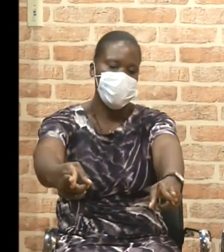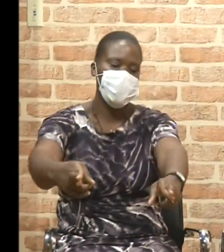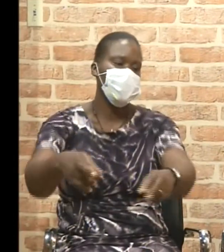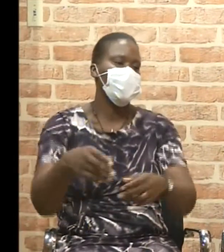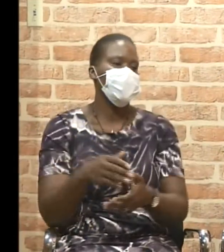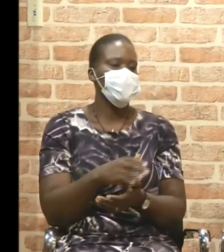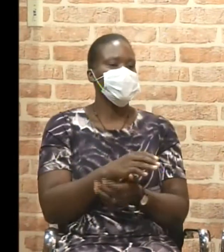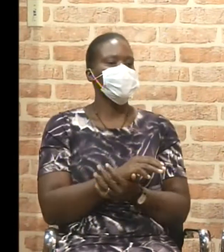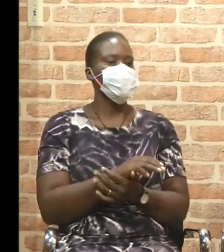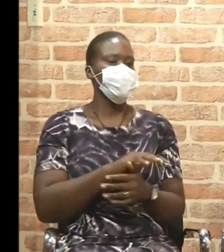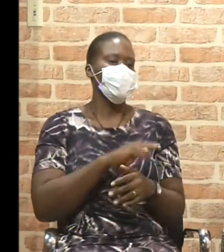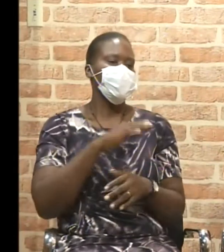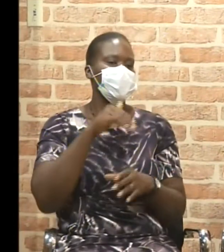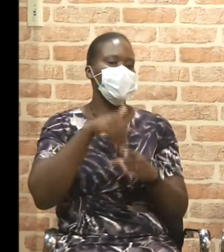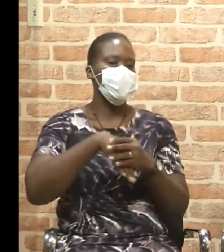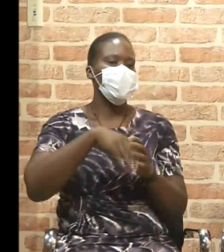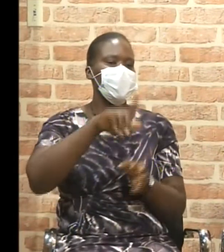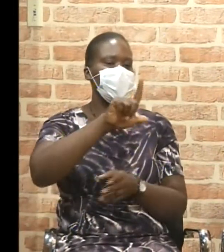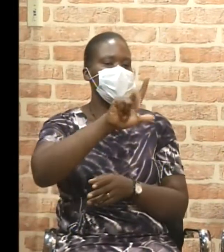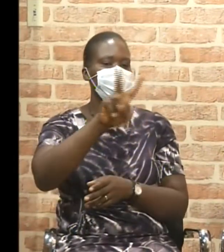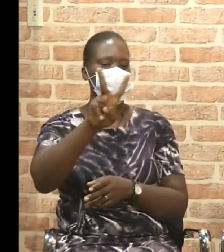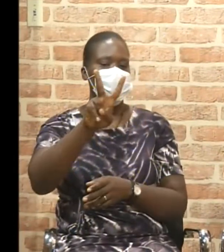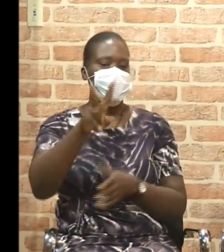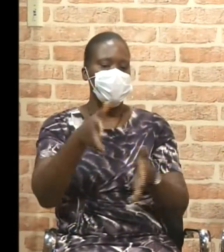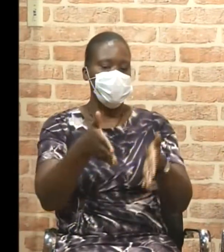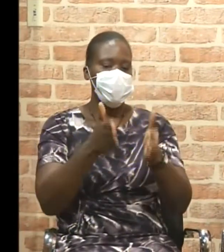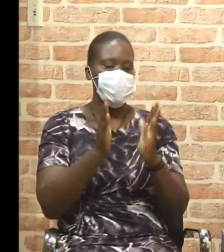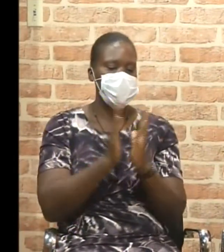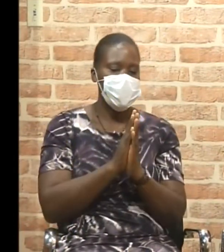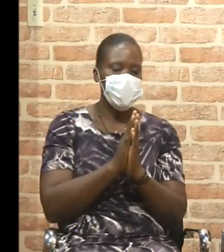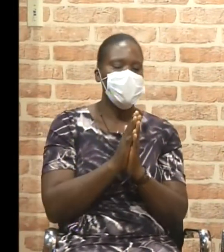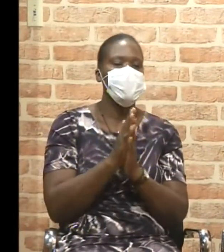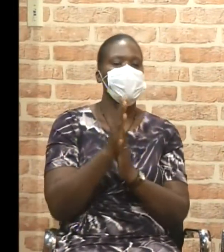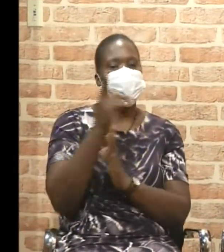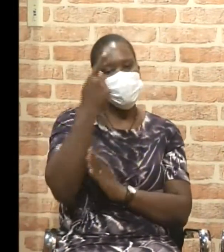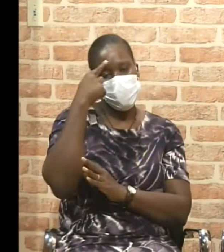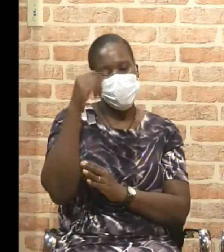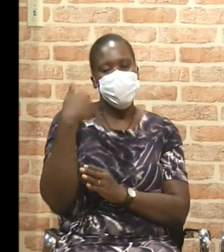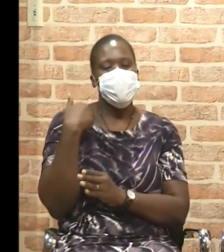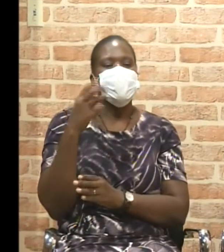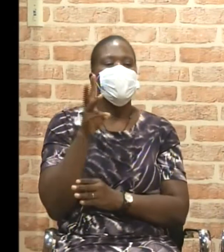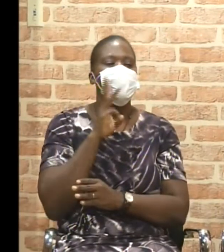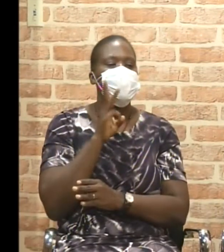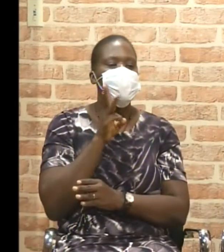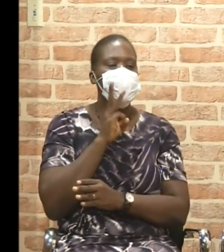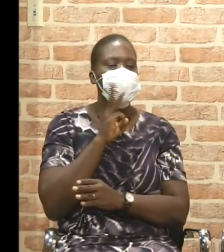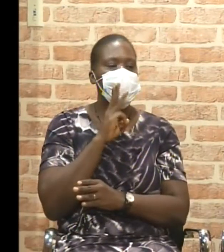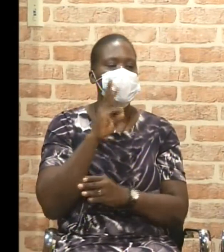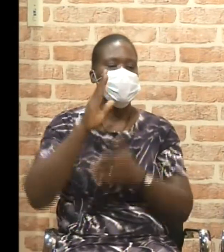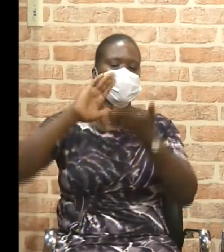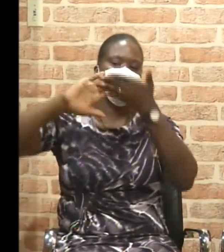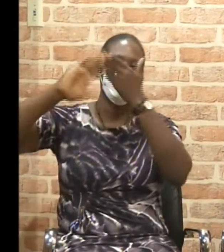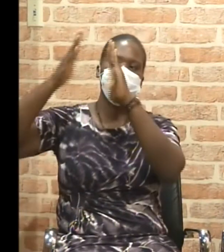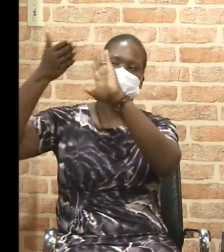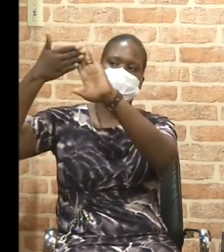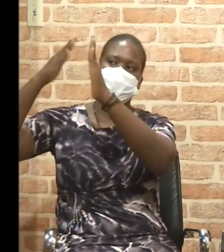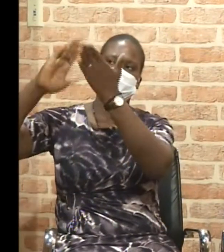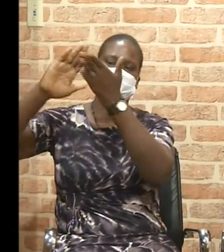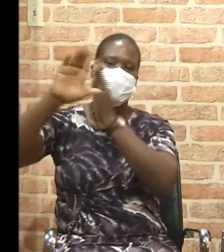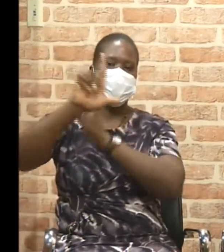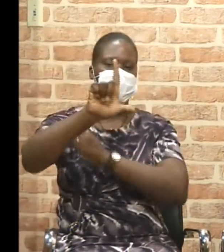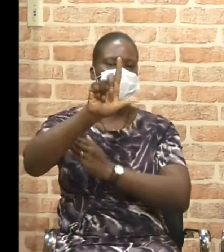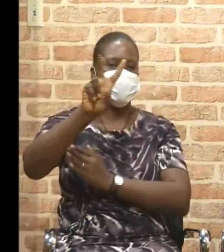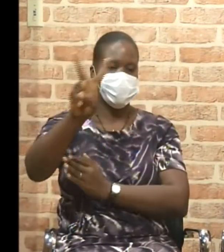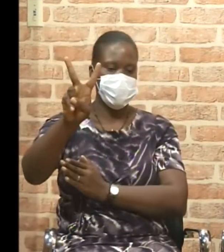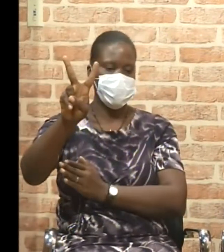nationale et nous t'es fait demande tout pour que gagner de l'eau qui vienne joindre monde dans village parce que c'est le côté que nous habitués depuis